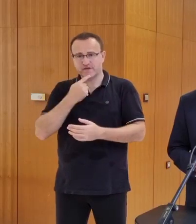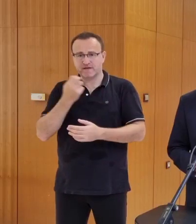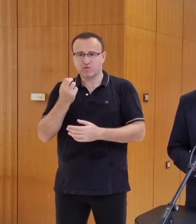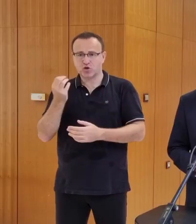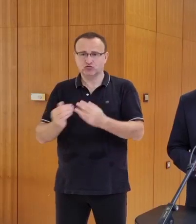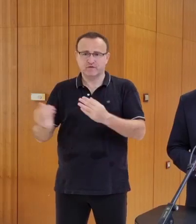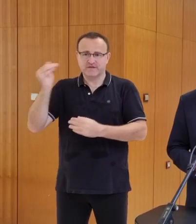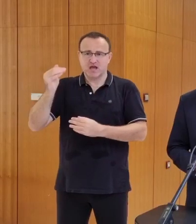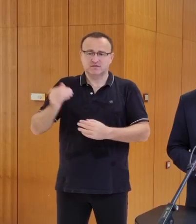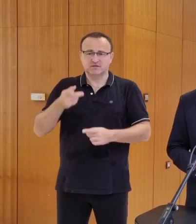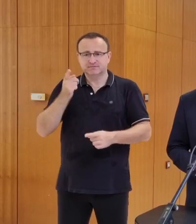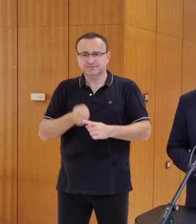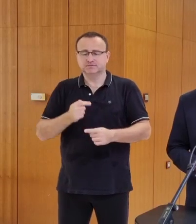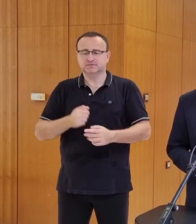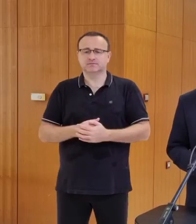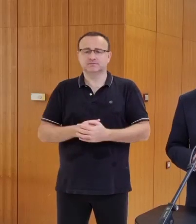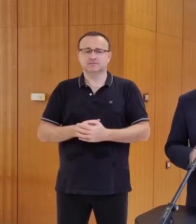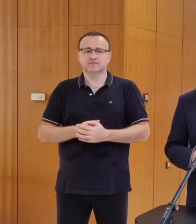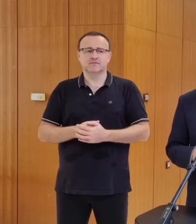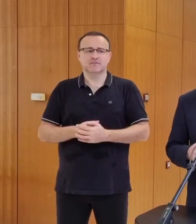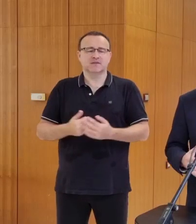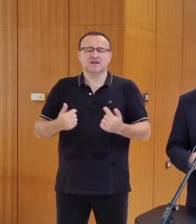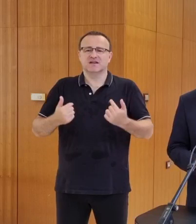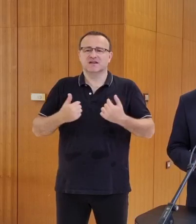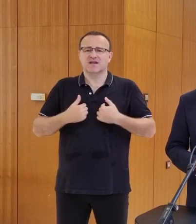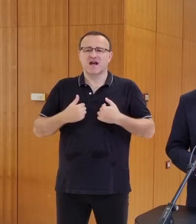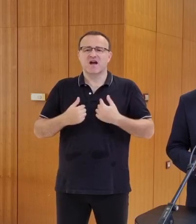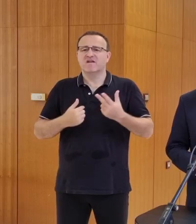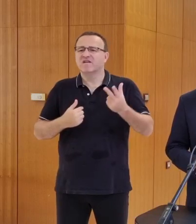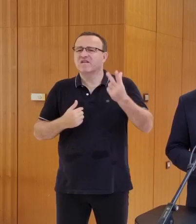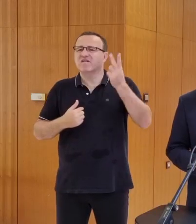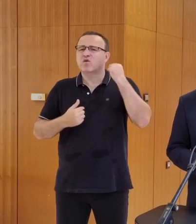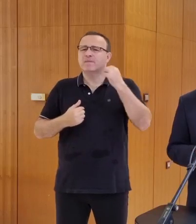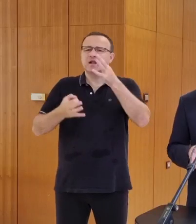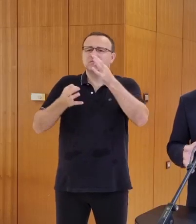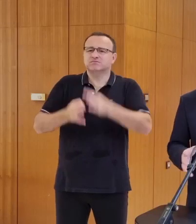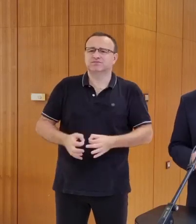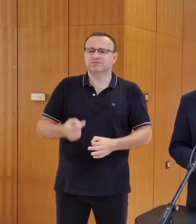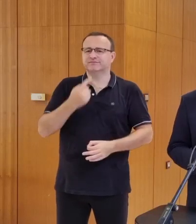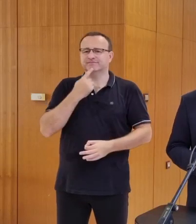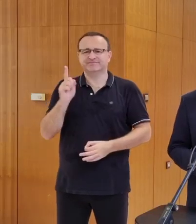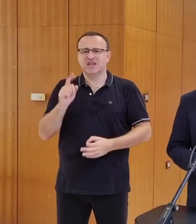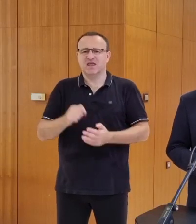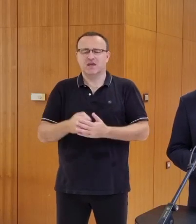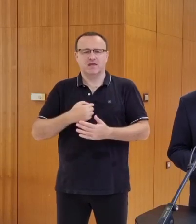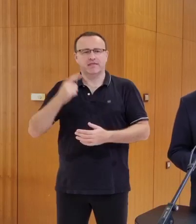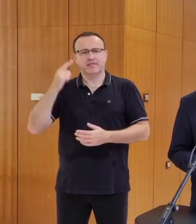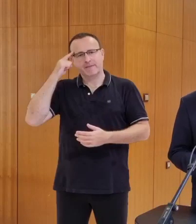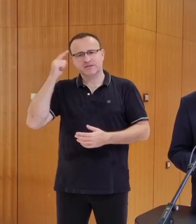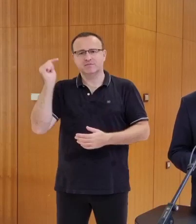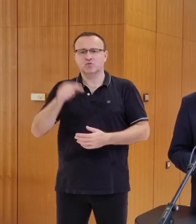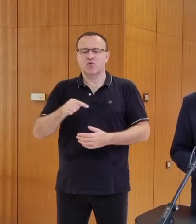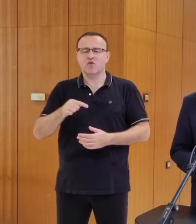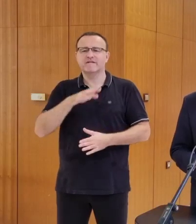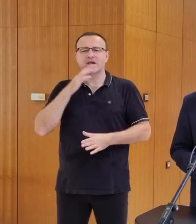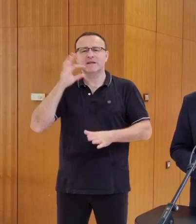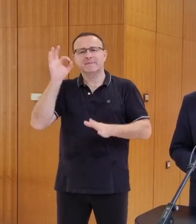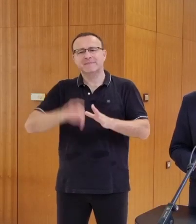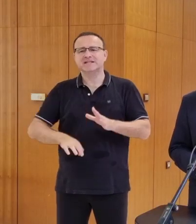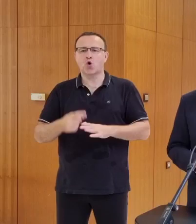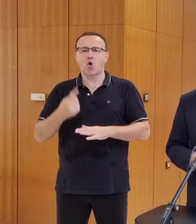tomuto konkrétnejšie? Ja by som nejako nepredbiehal do detailov. Nemyslím si, že zase je to o tom, je to na veľmi prísne